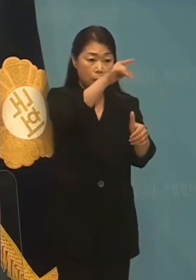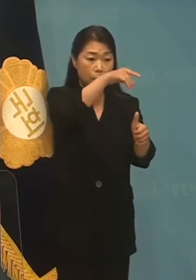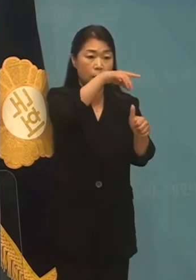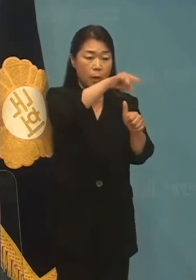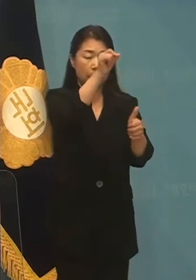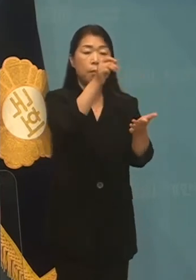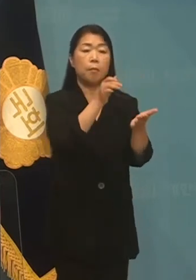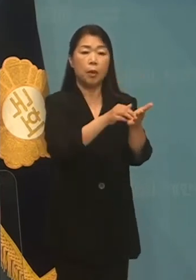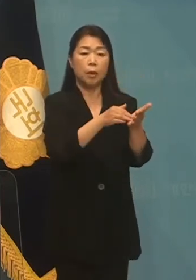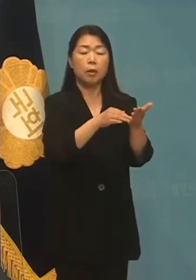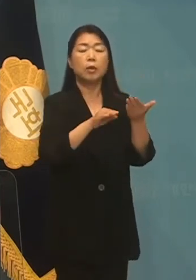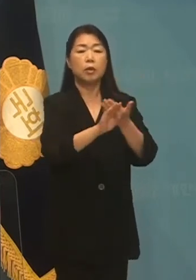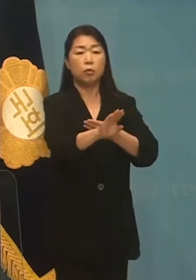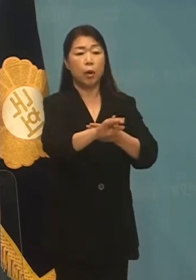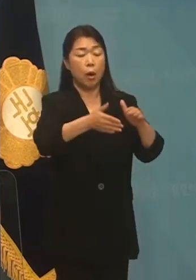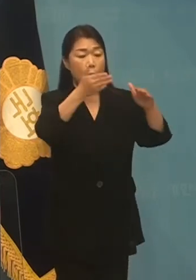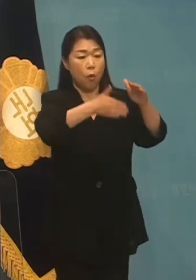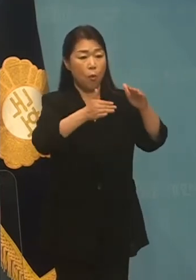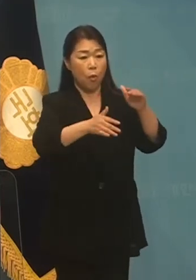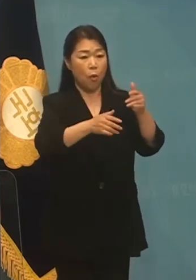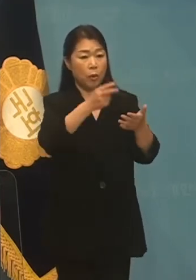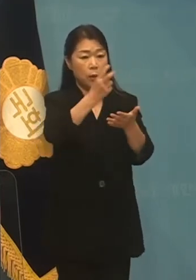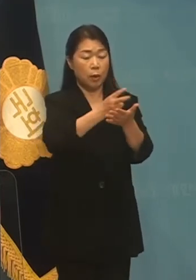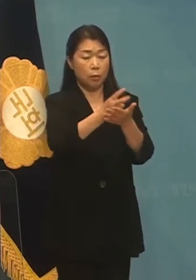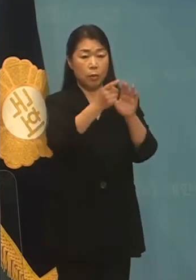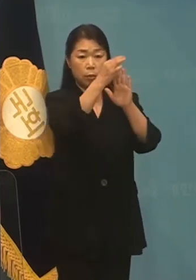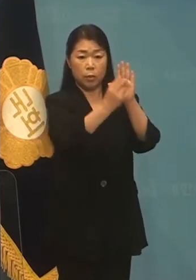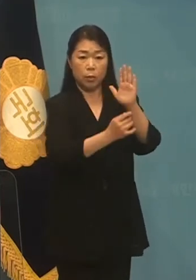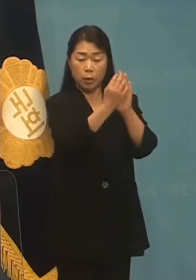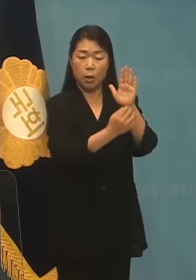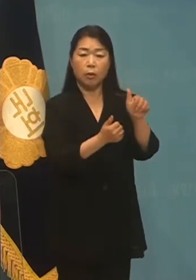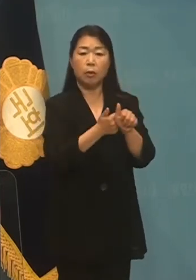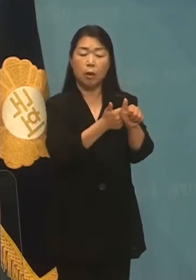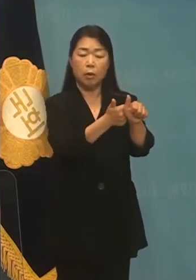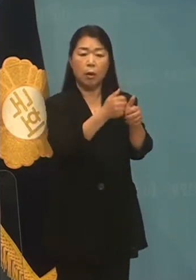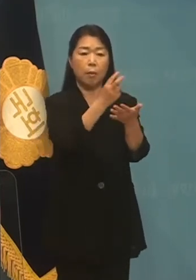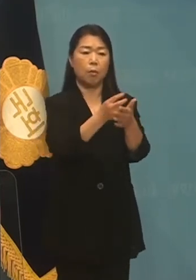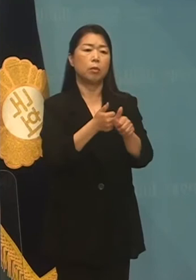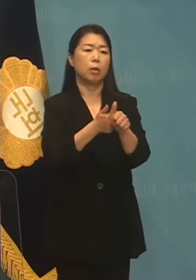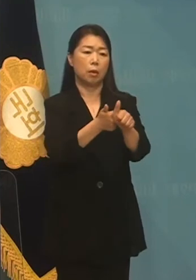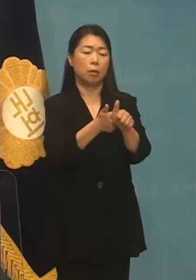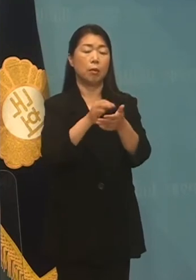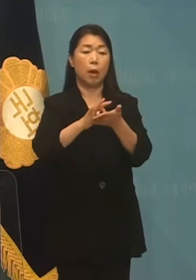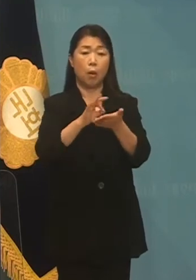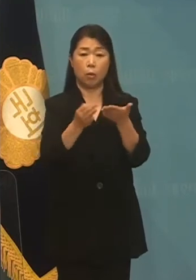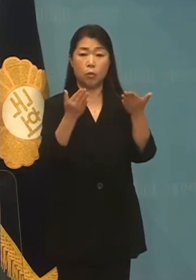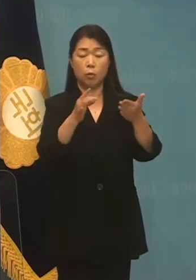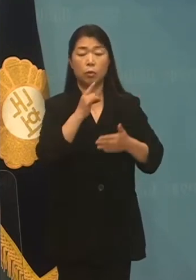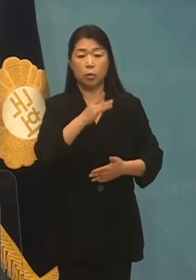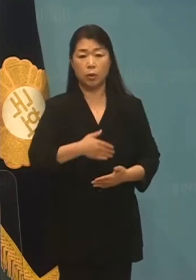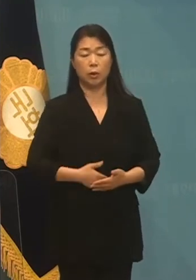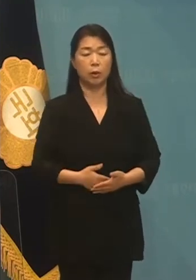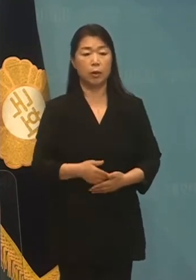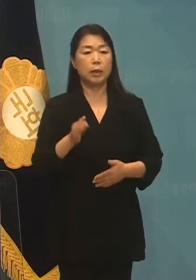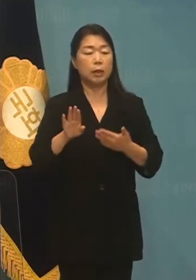선정한 이후에는 공모사업 지침에도 명시된 바와 같이 그